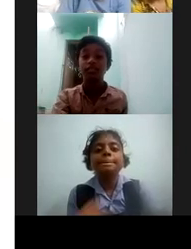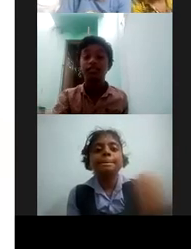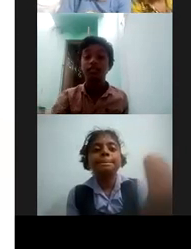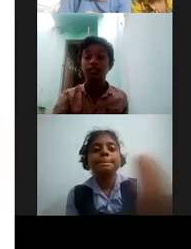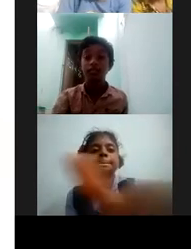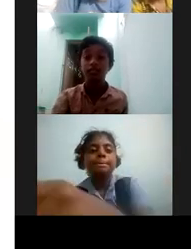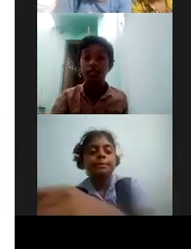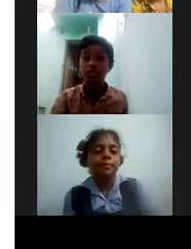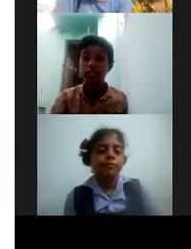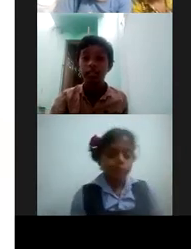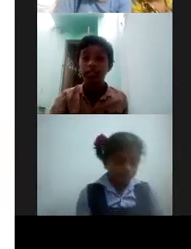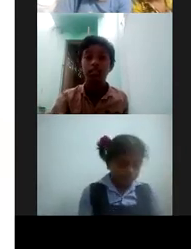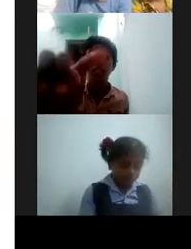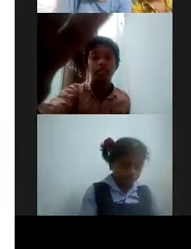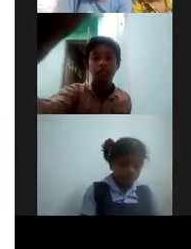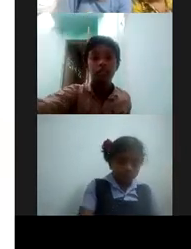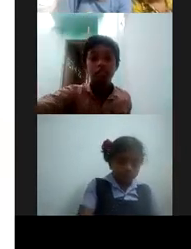facial expressions. Okay.